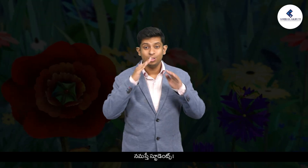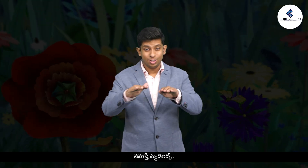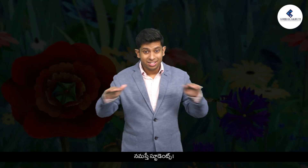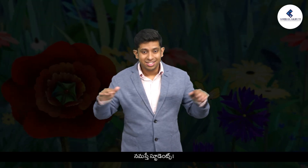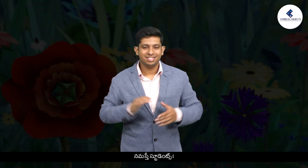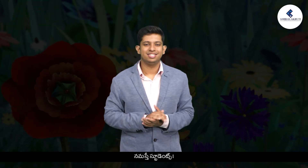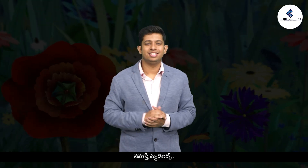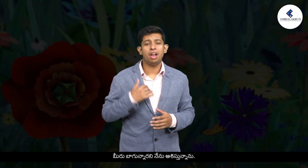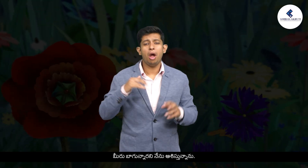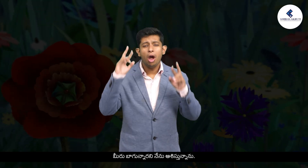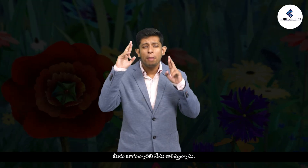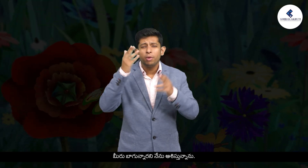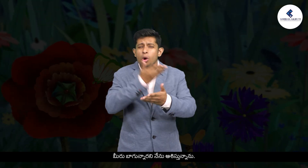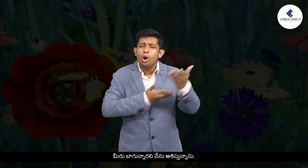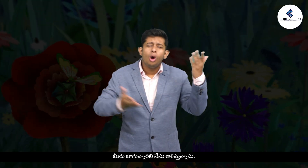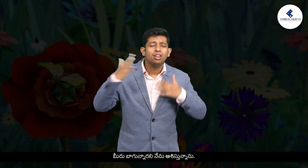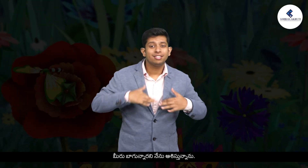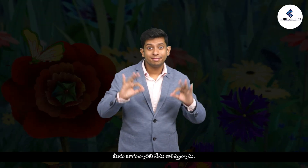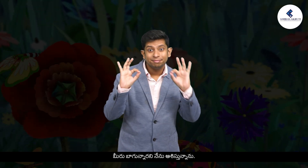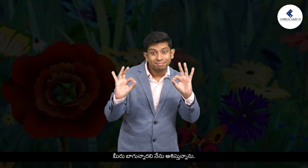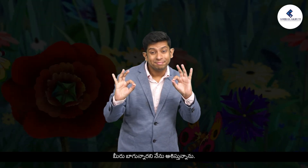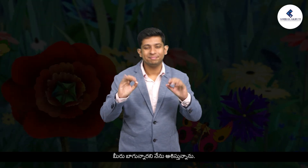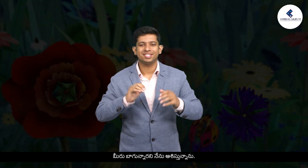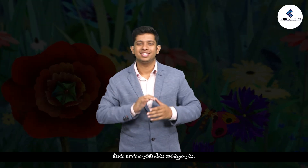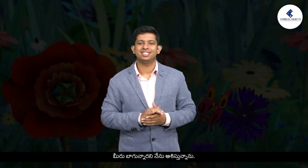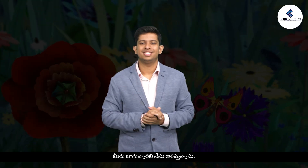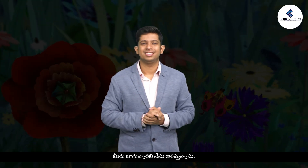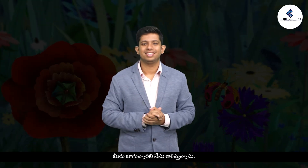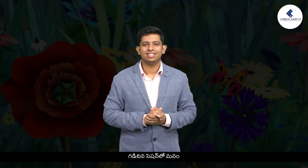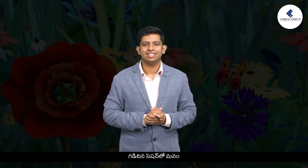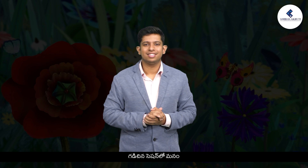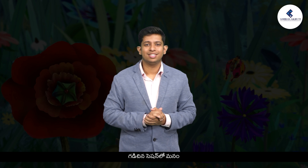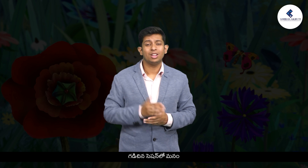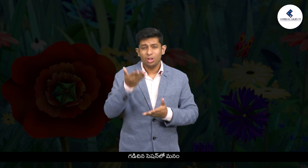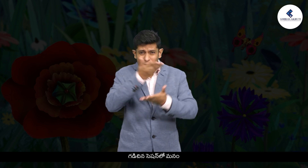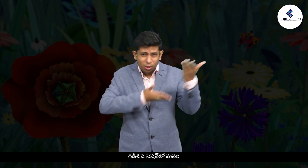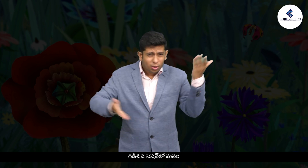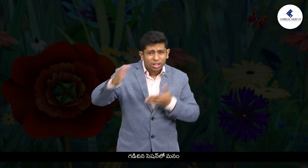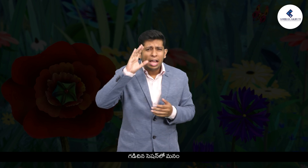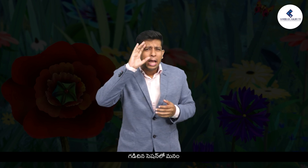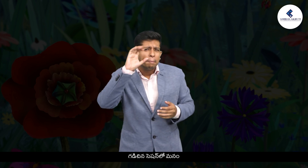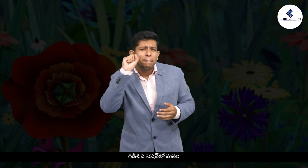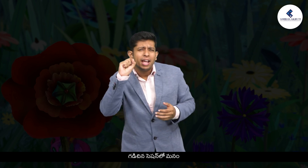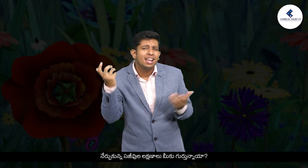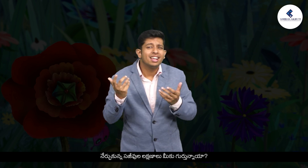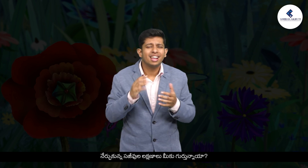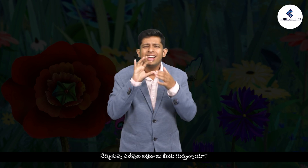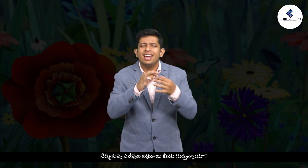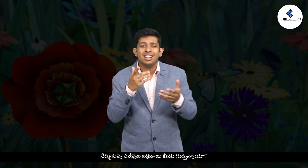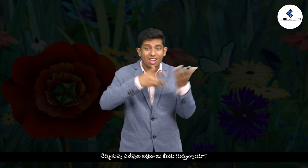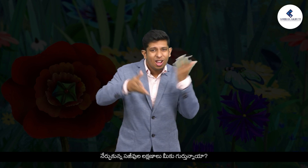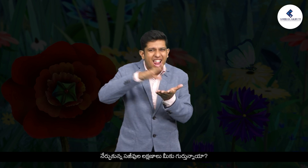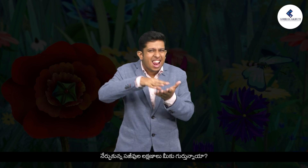నమస్తే స్టూడెంట్స్, మీరు బాగున్నారని నేను ఆశిస్తున్నాను. గడిచిన సెషన్లో మనం